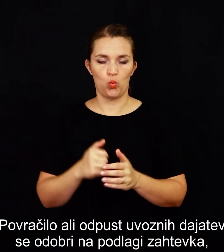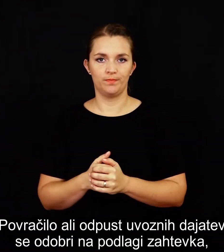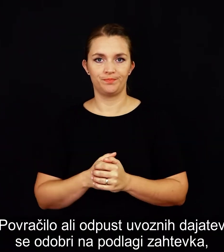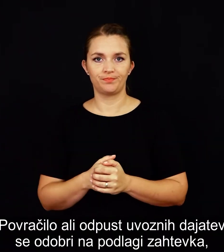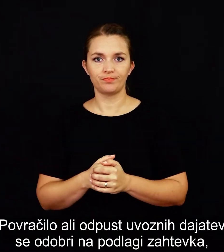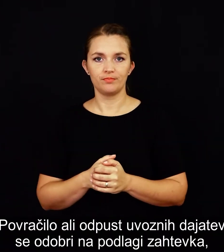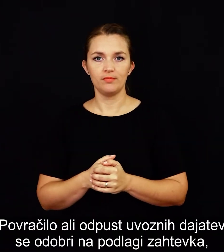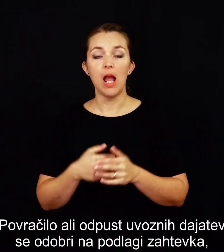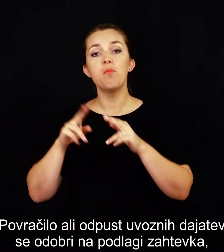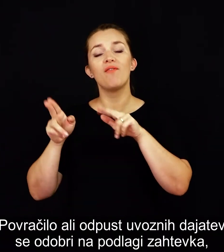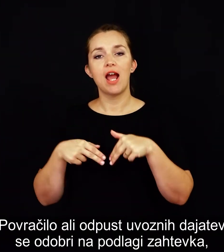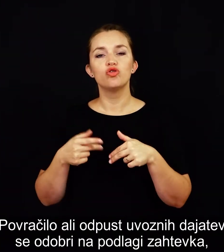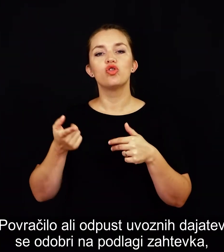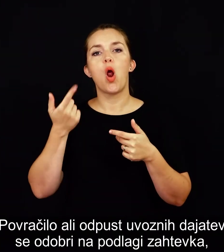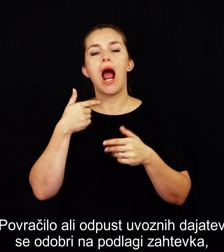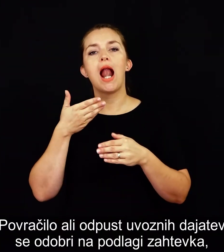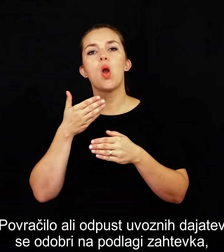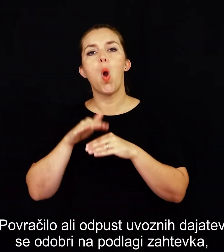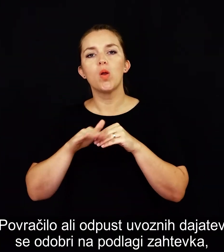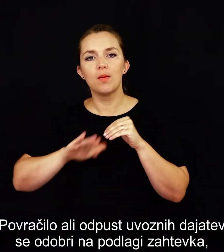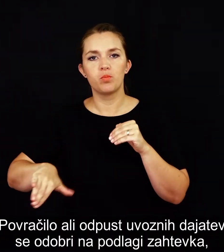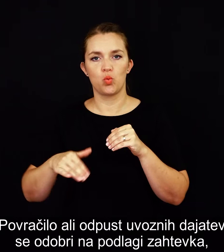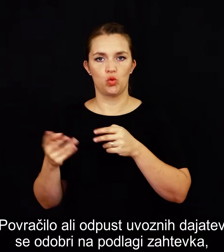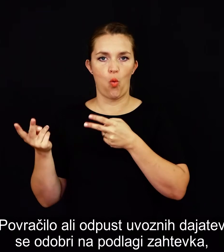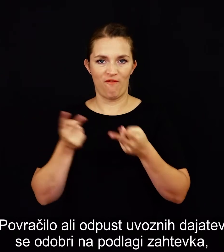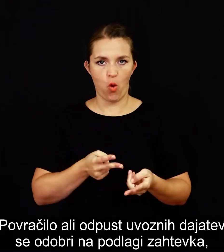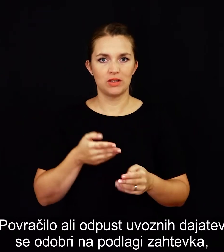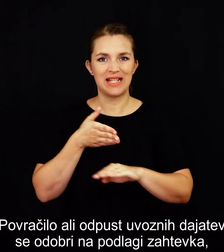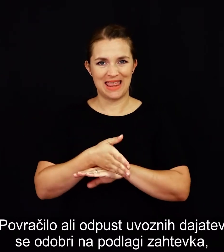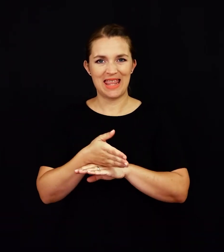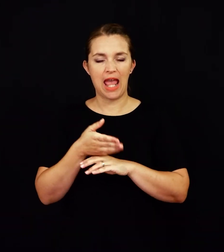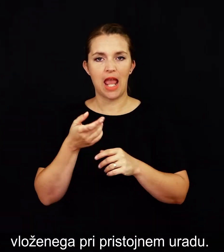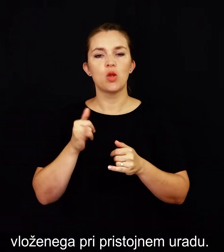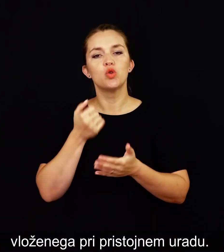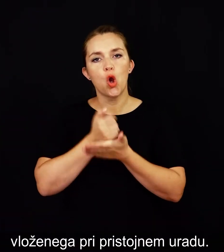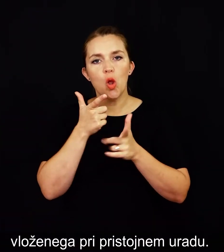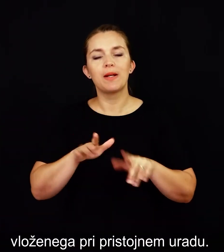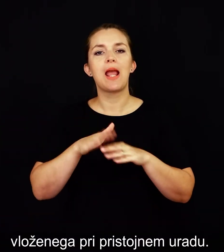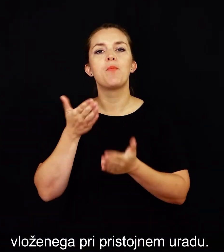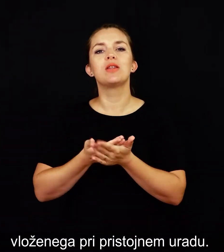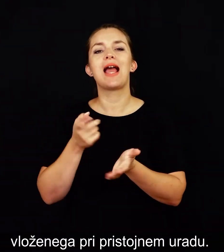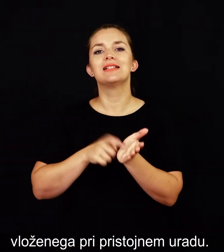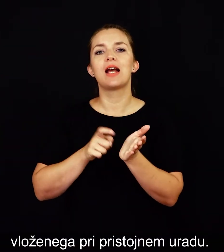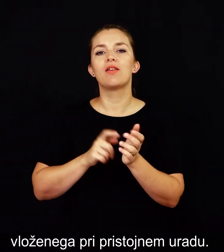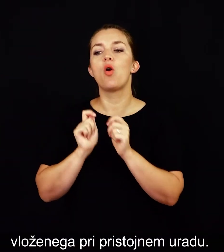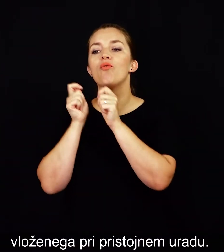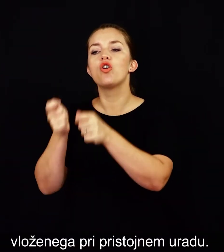ali odpust uvoznih dajatev se odobri na podlagi zahtevka, vloženega pri pristojnem uradu.